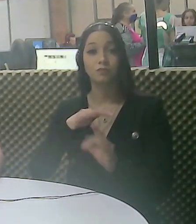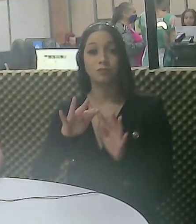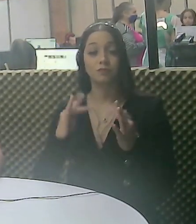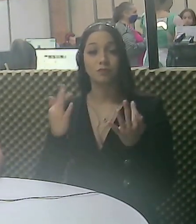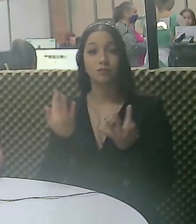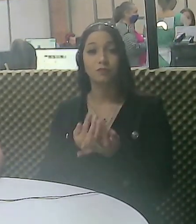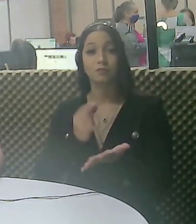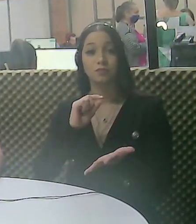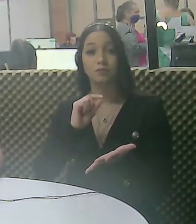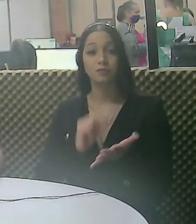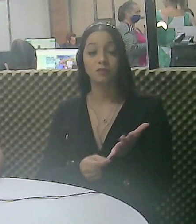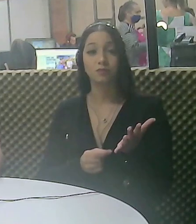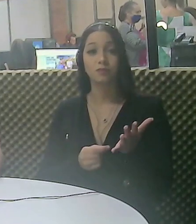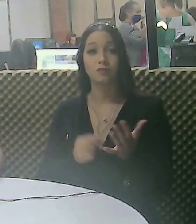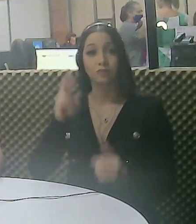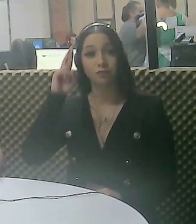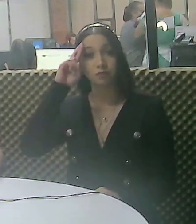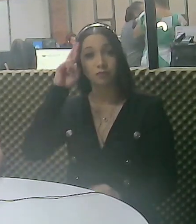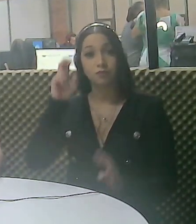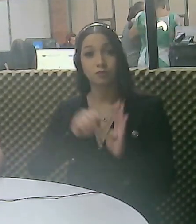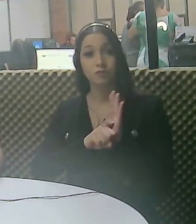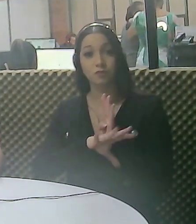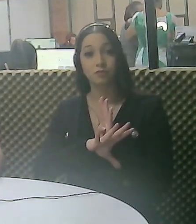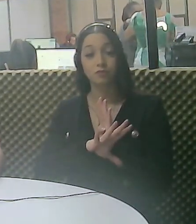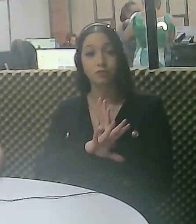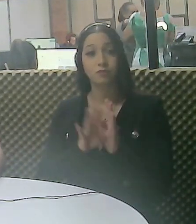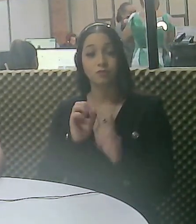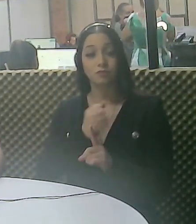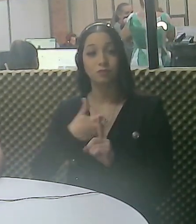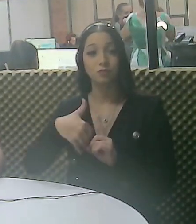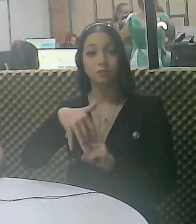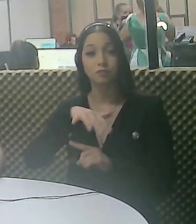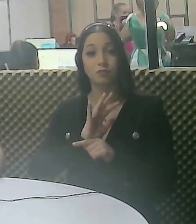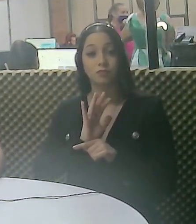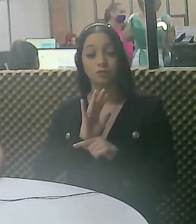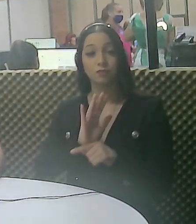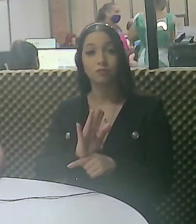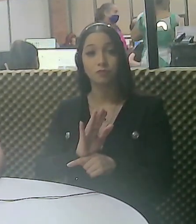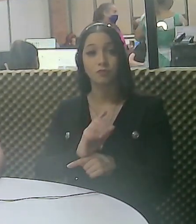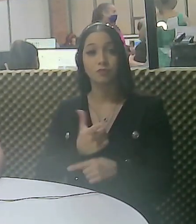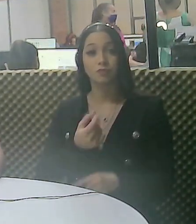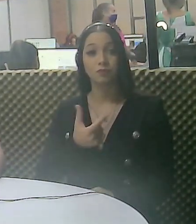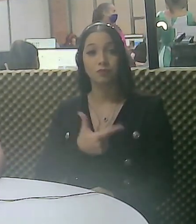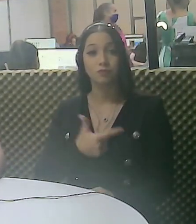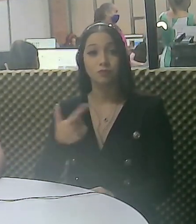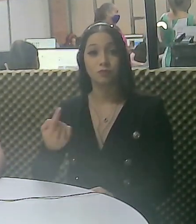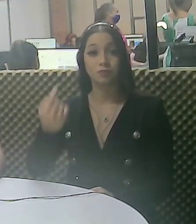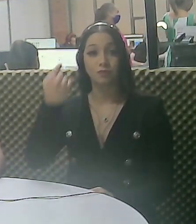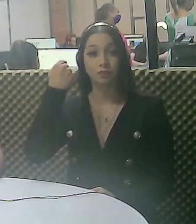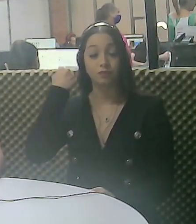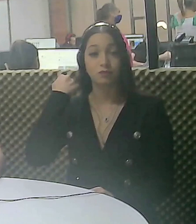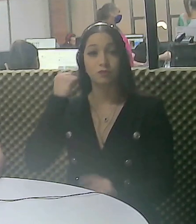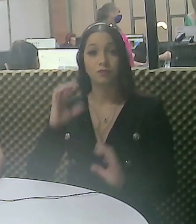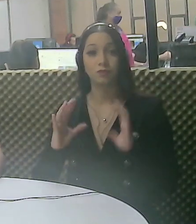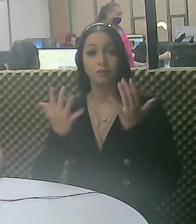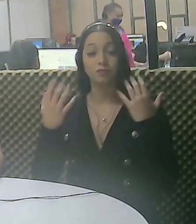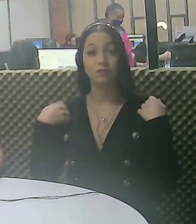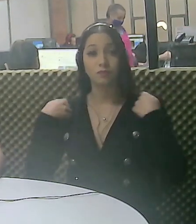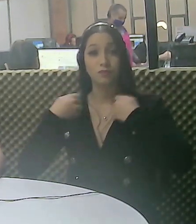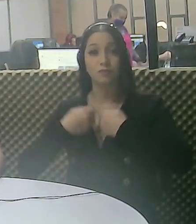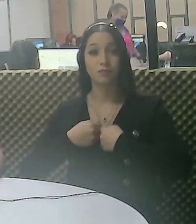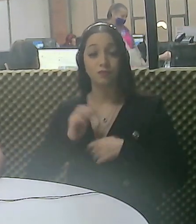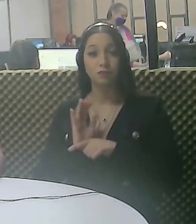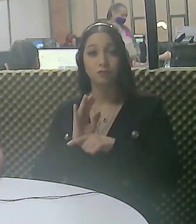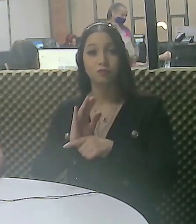famílias cadastradas na Diretoria de Benefícios Socioassistenciais. Na edição 2022, a campanha do agasalho auxiliou